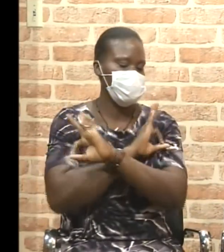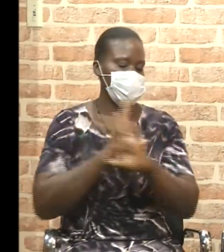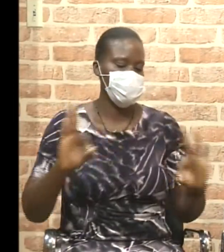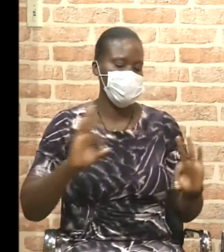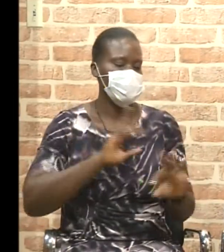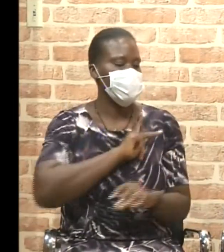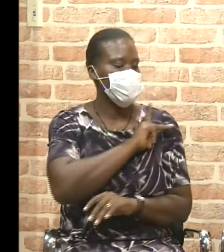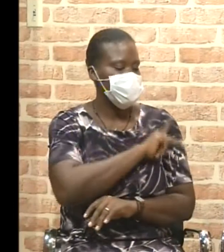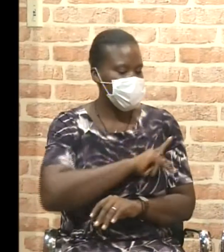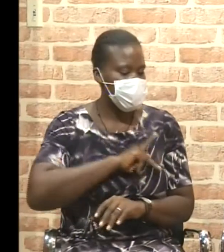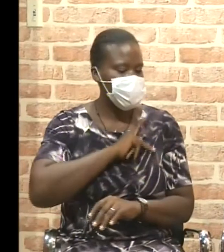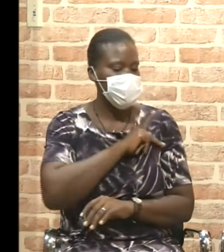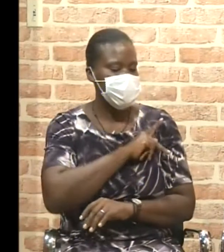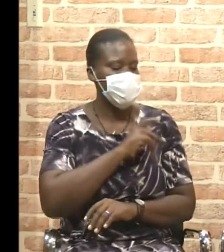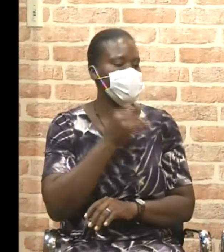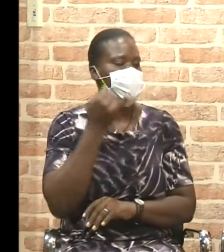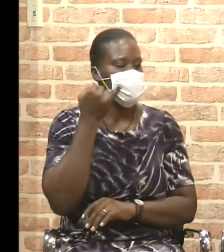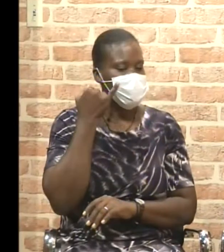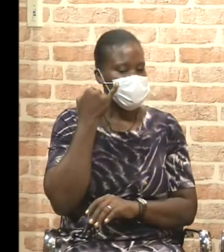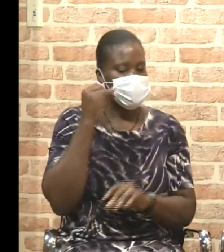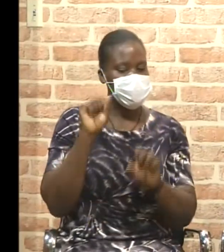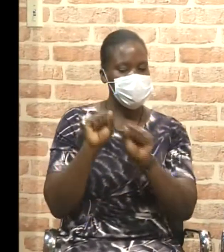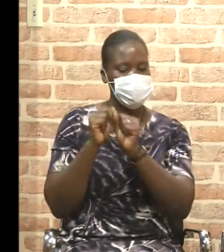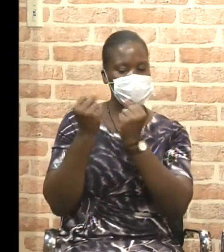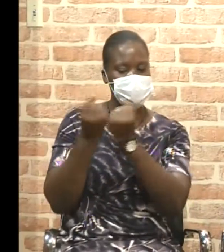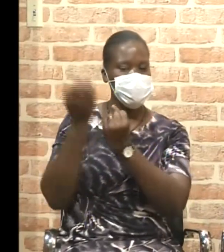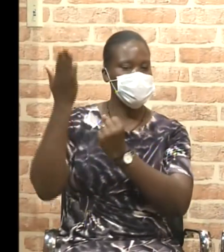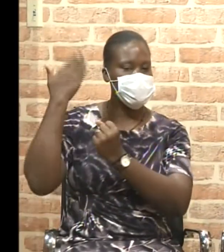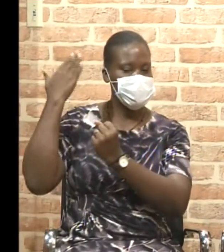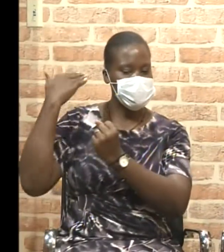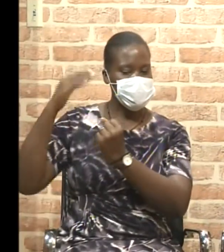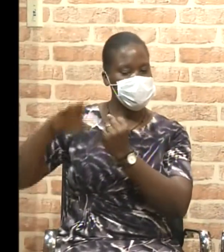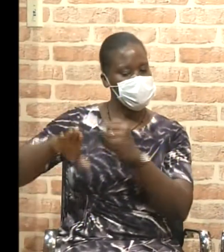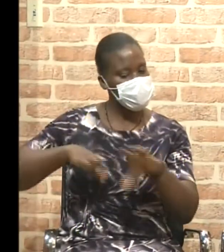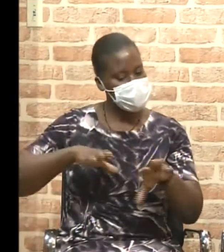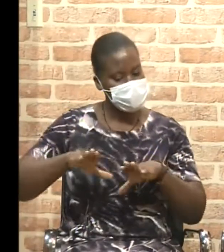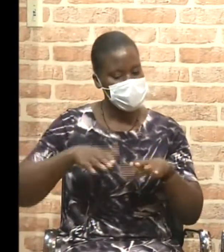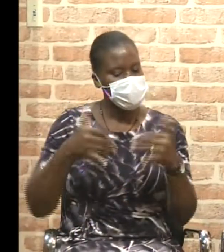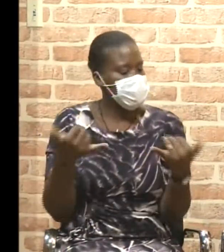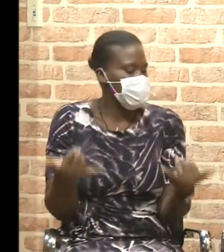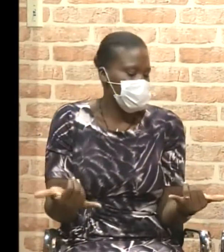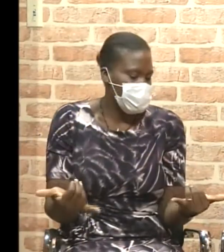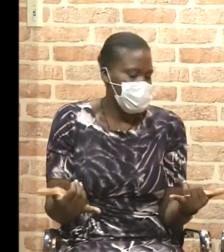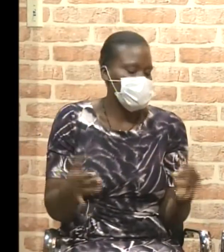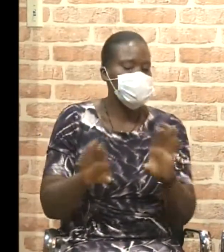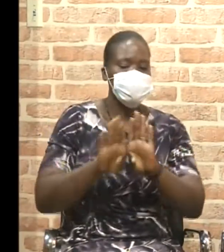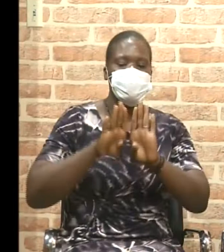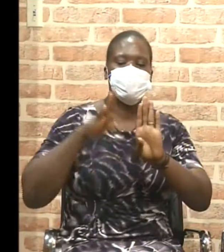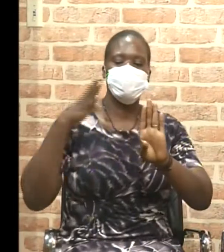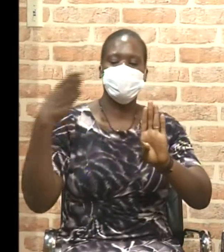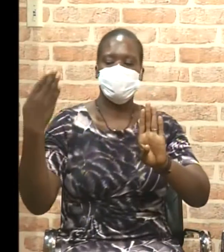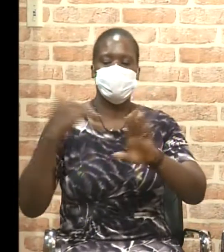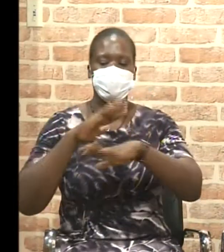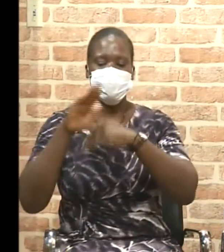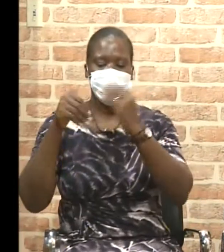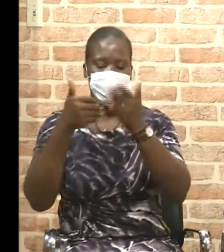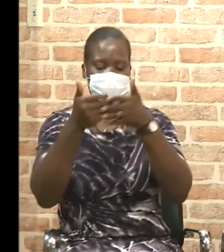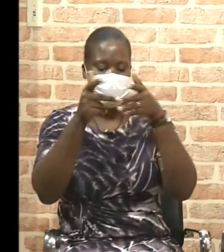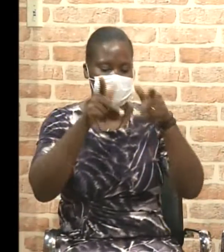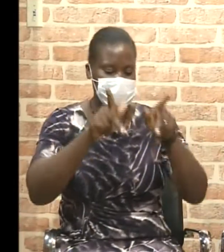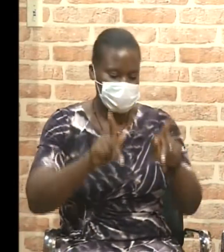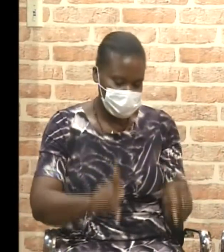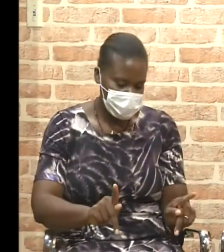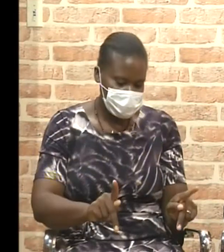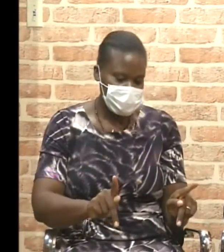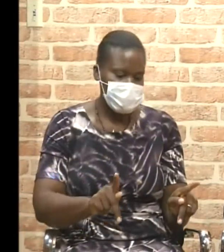l'État. Donc, si dans la société civile, nous ne pouvons pas faire le personnel, donc encore plus dans le niveau de l'État. Donc, nous sommes ouverts à tout le monde et vraiment, nous sommes